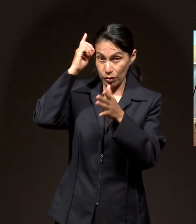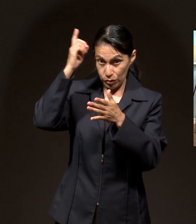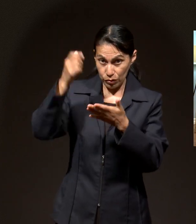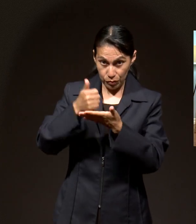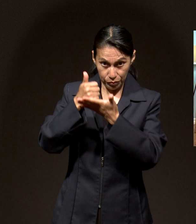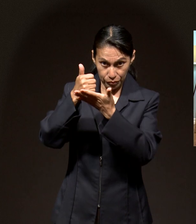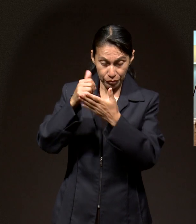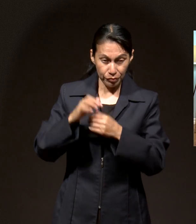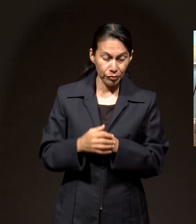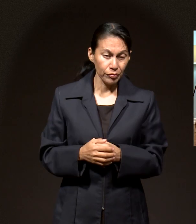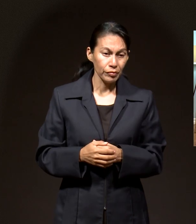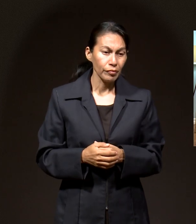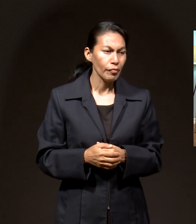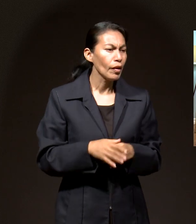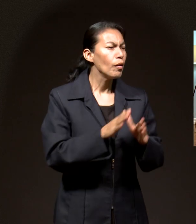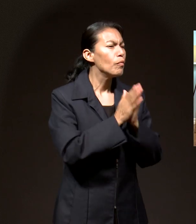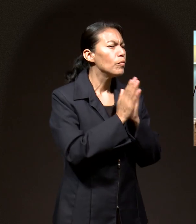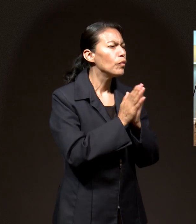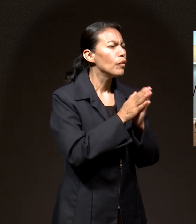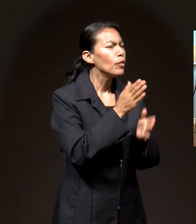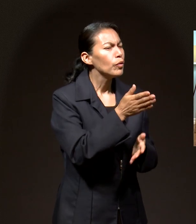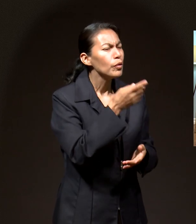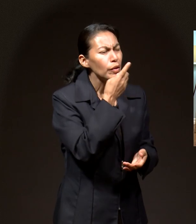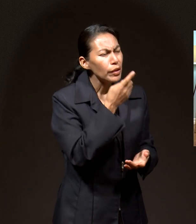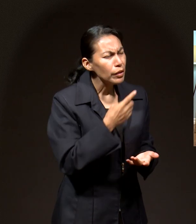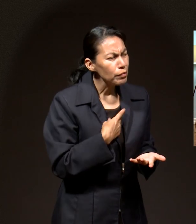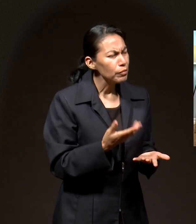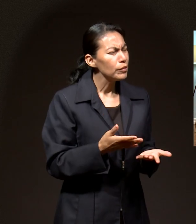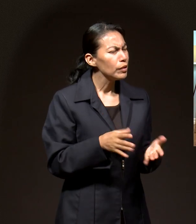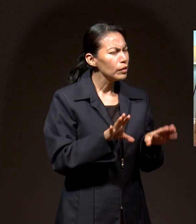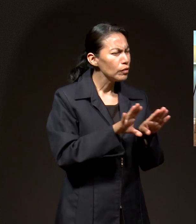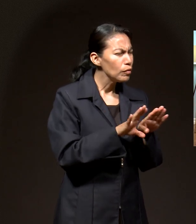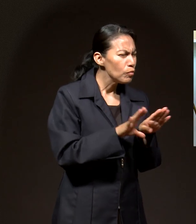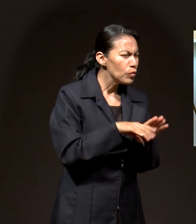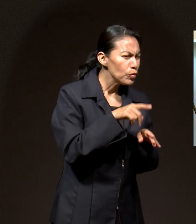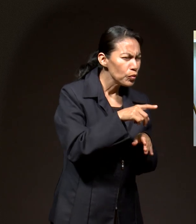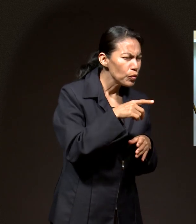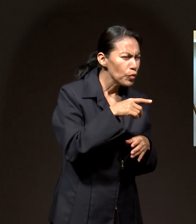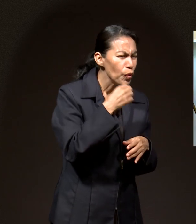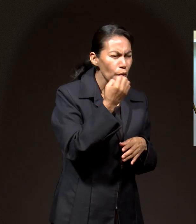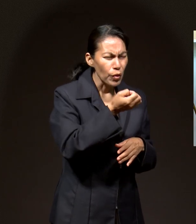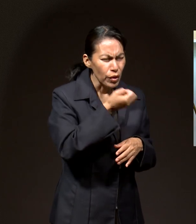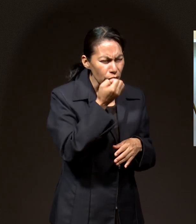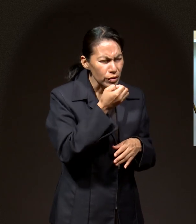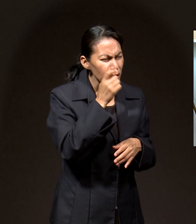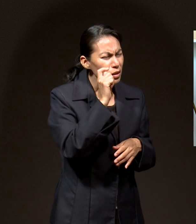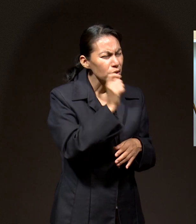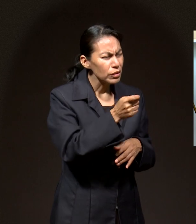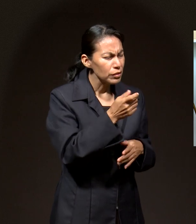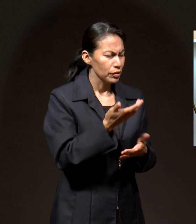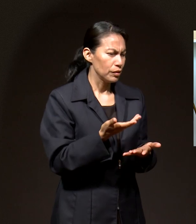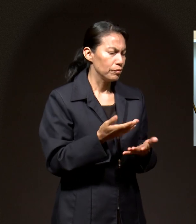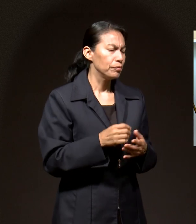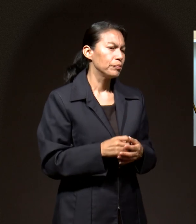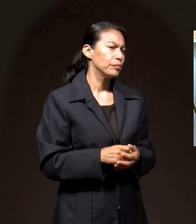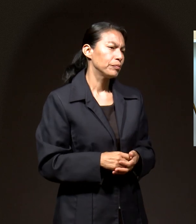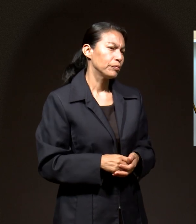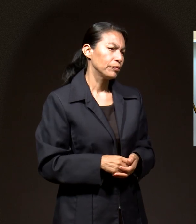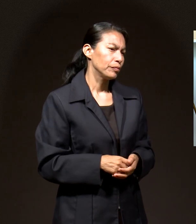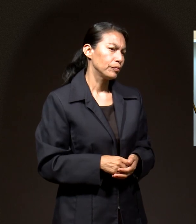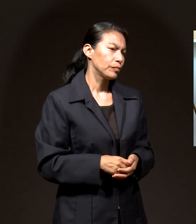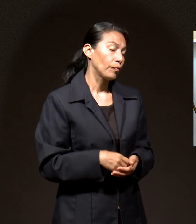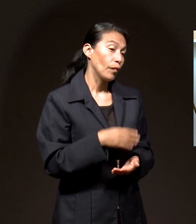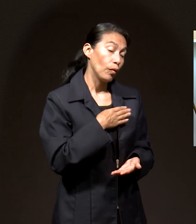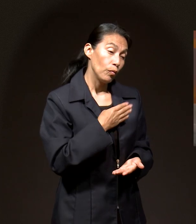Gracias a Dios. Fortino, cuéntanos algo. ¿Cómo aprendiste a orar? ¿Qué ha llegado a ser la oración